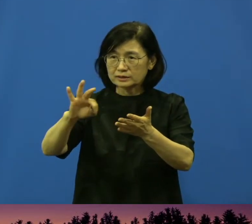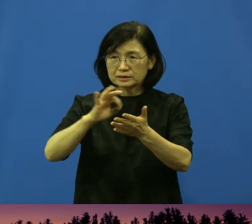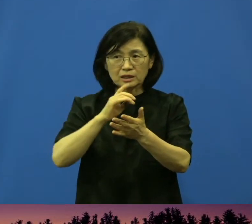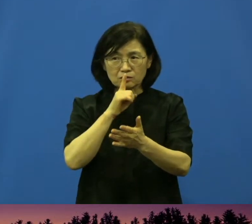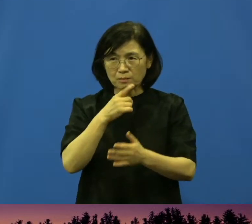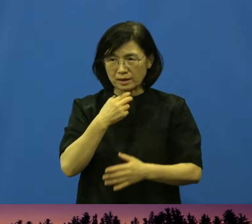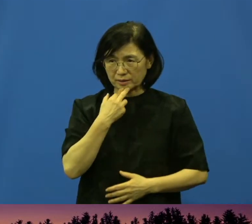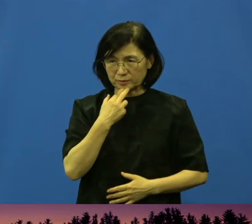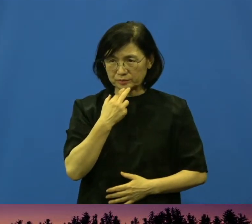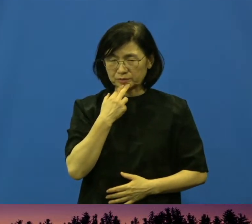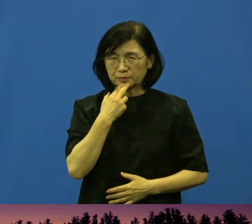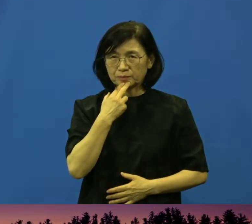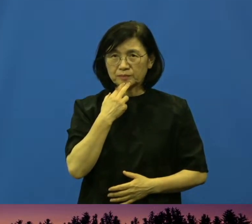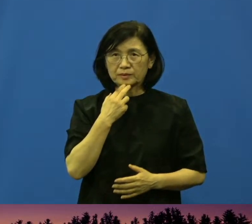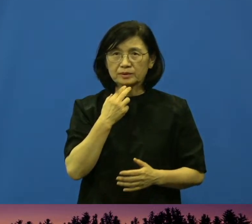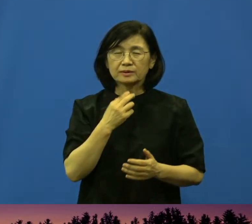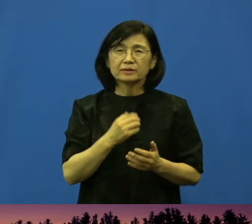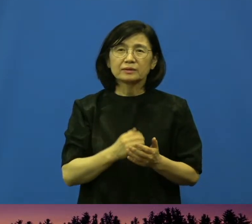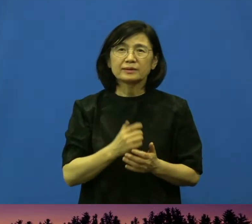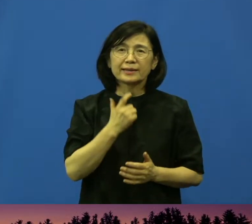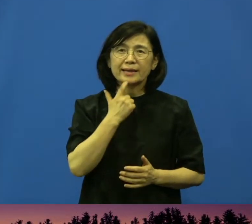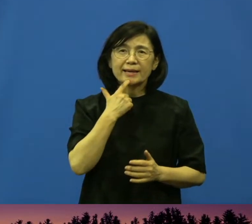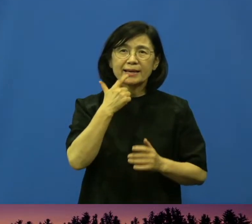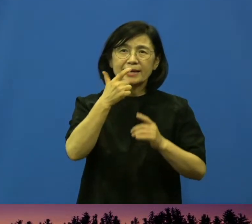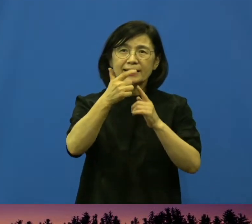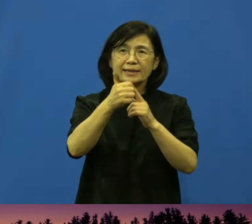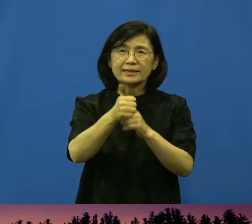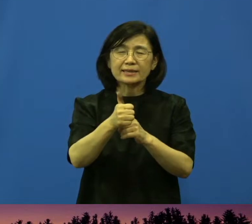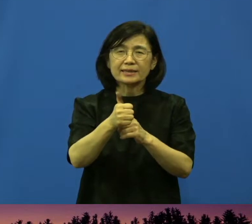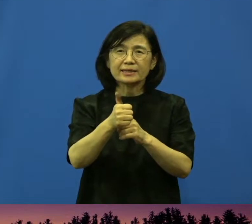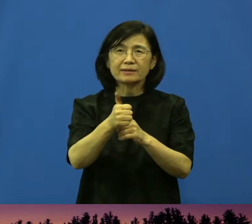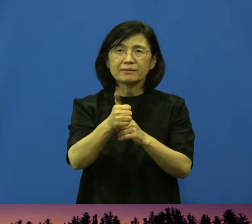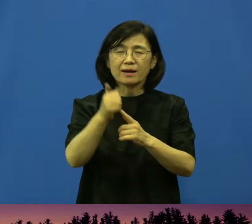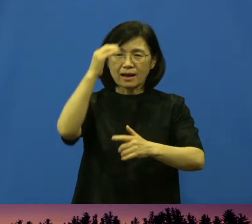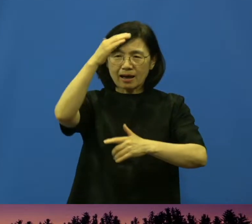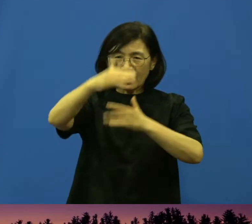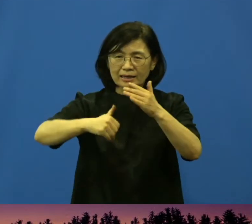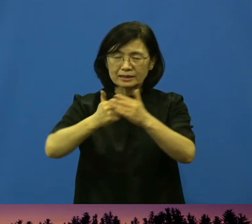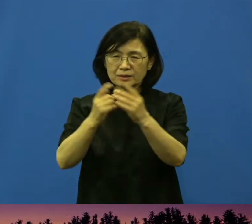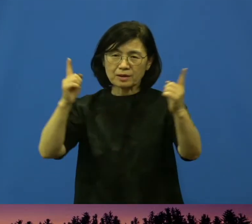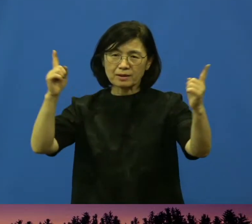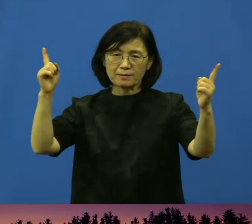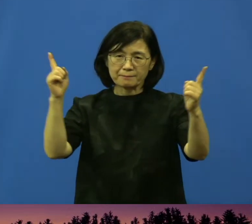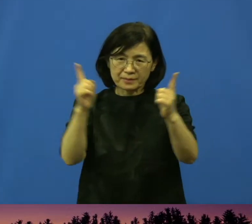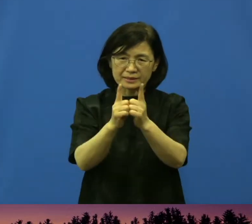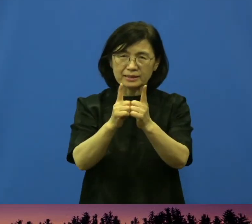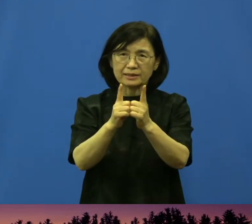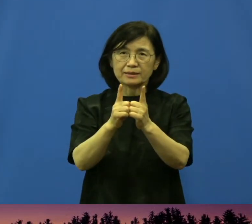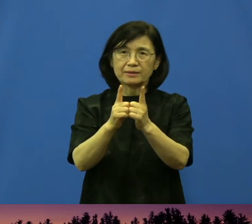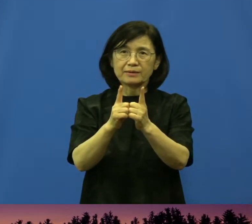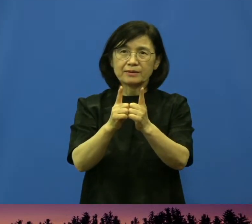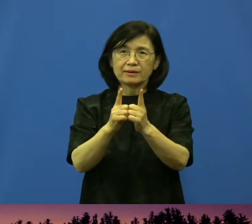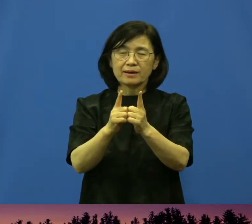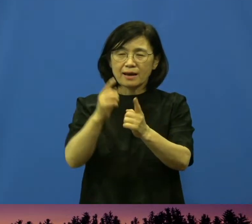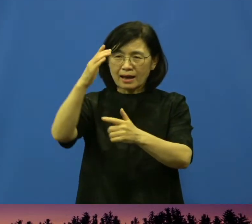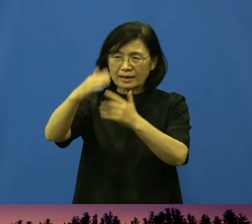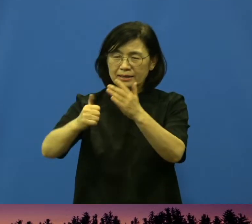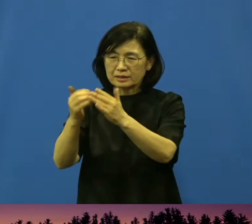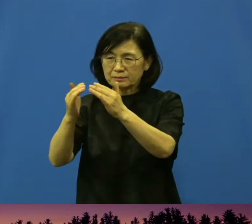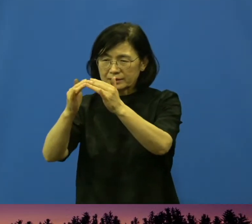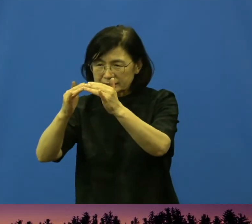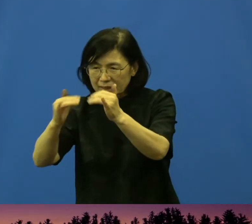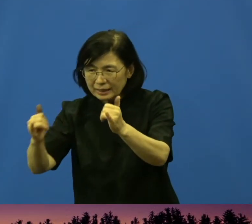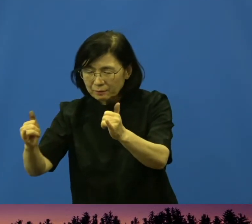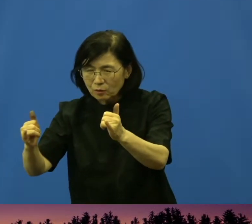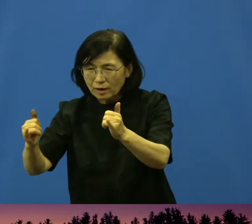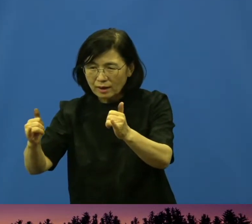자, 여러분, 야곱의 야복나루 사건은 야곱의 생애의 대전환점입니다. 무슨 일이 났습니까? 하나님의 사자와 야곱의 한판이에요.